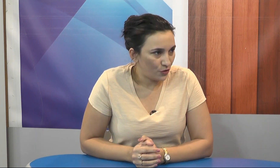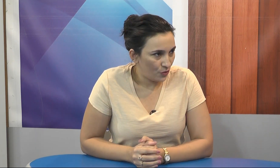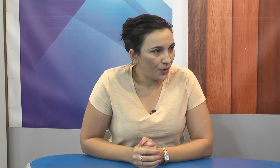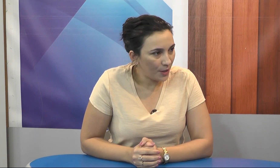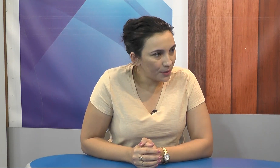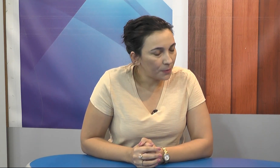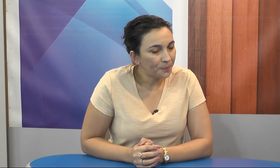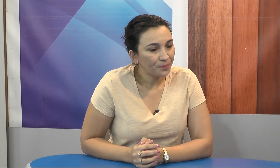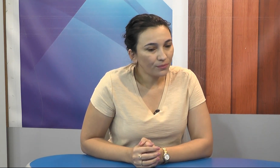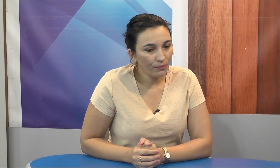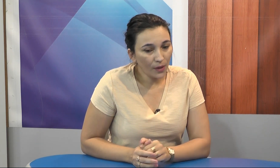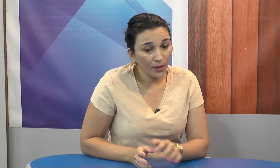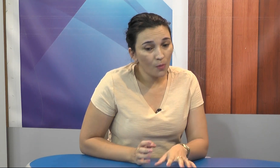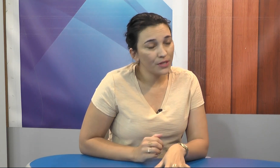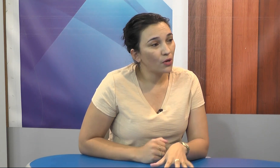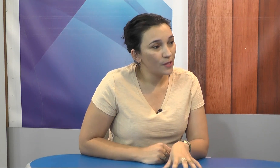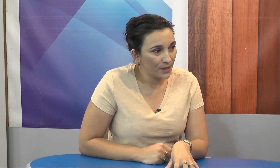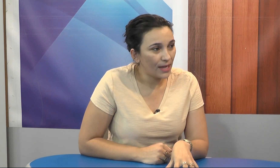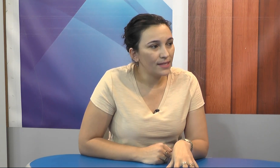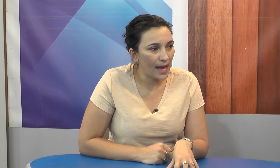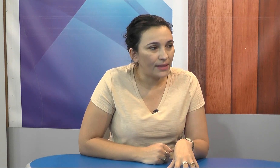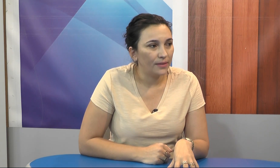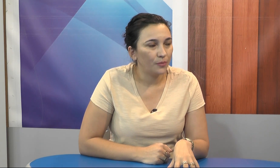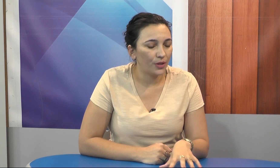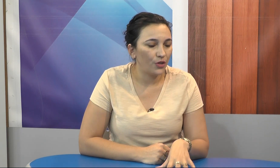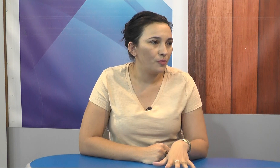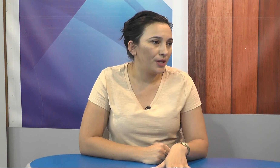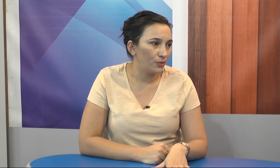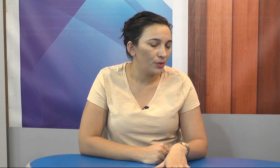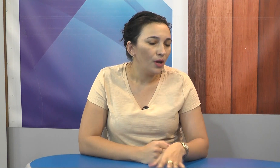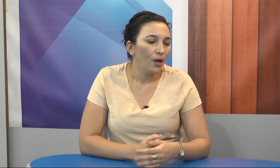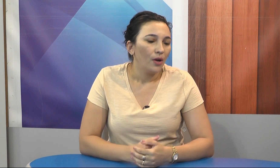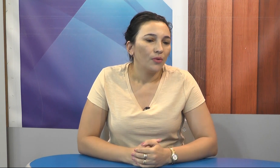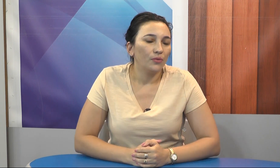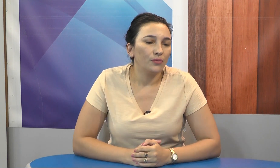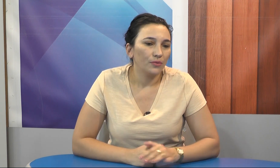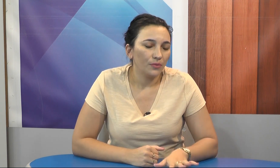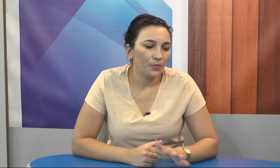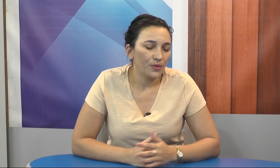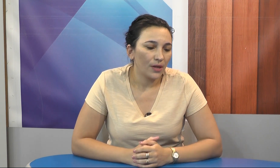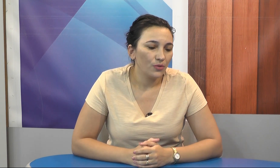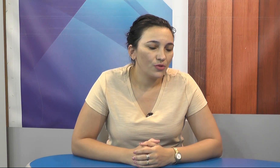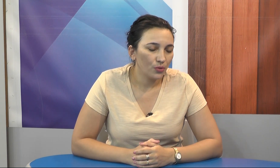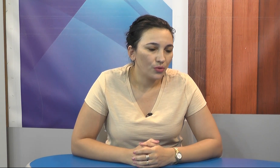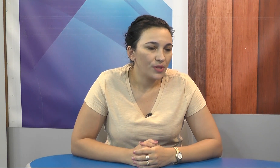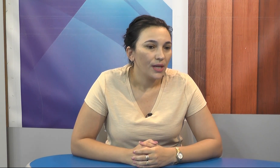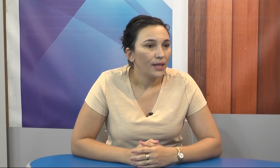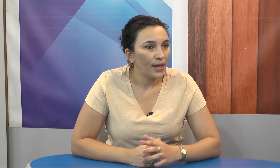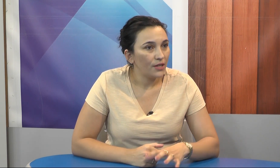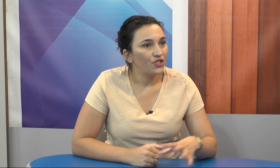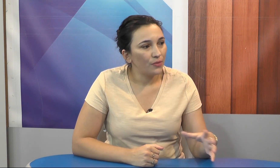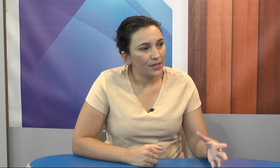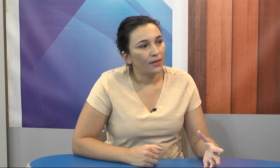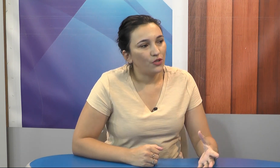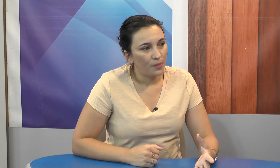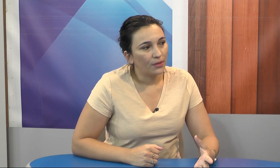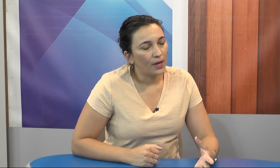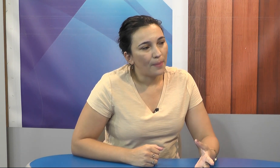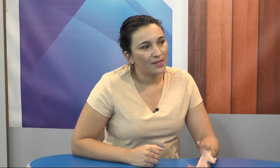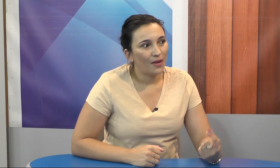de Coimbra, que é uma escola especializada para o atendimento para os alunos surdos. E eles tinham esse atendimento lá, mas era